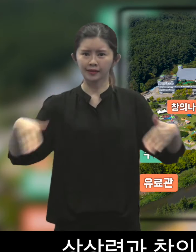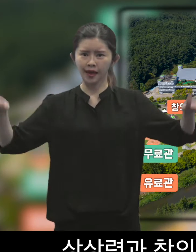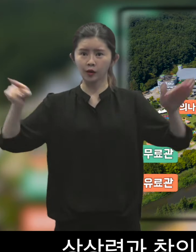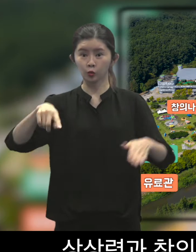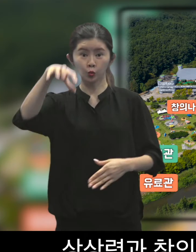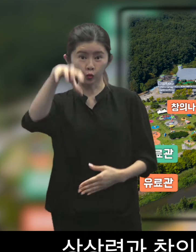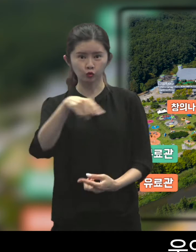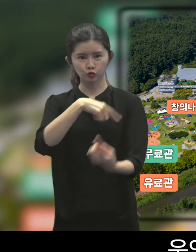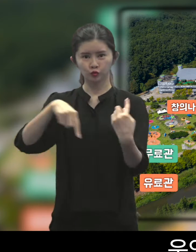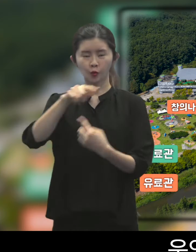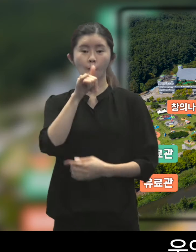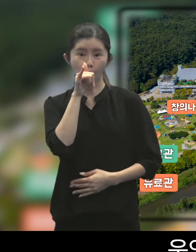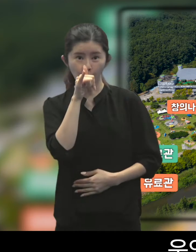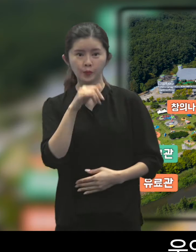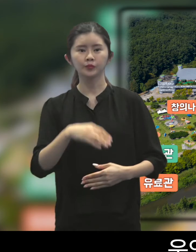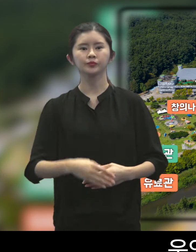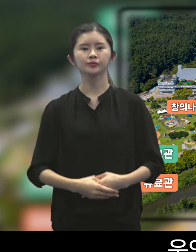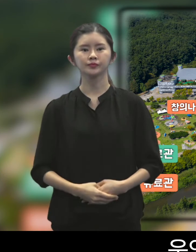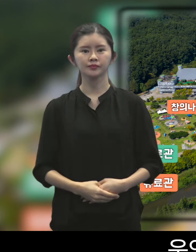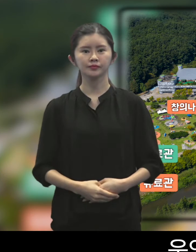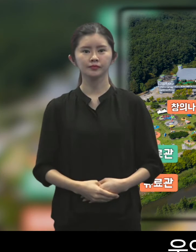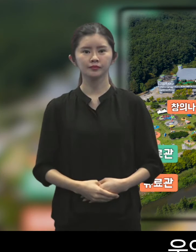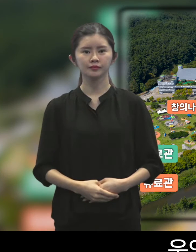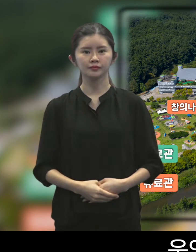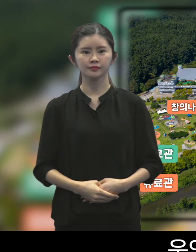창의나류관으로 운영되고 있습니다.